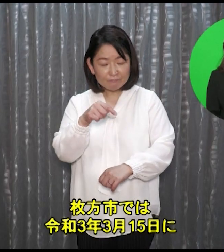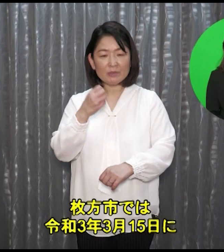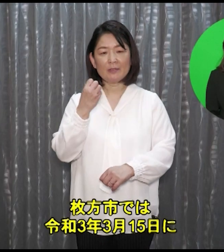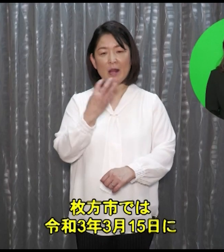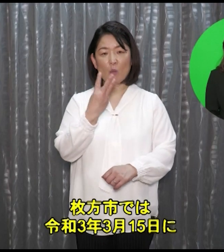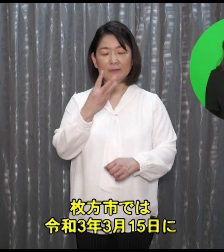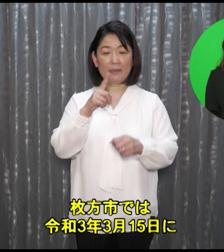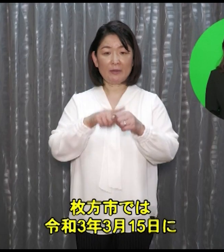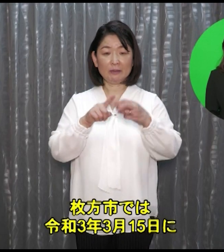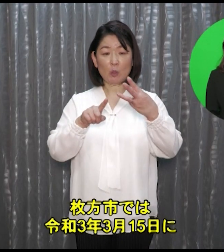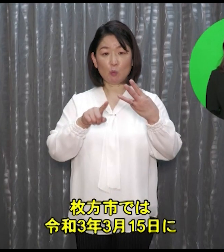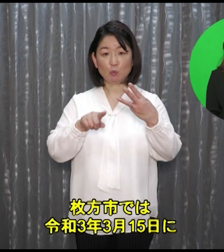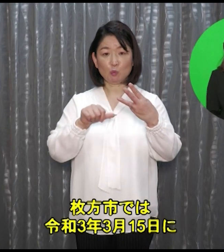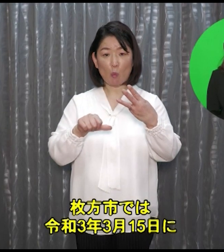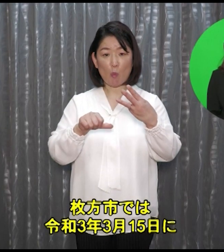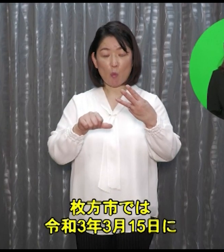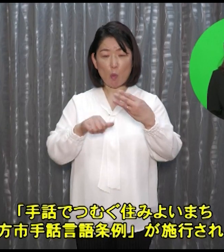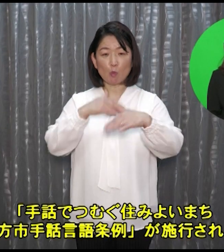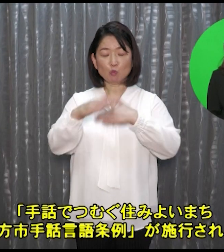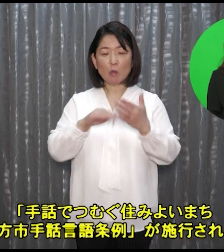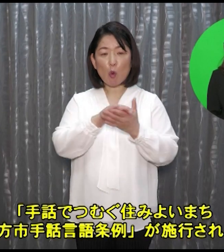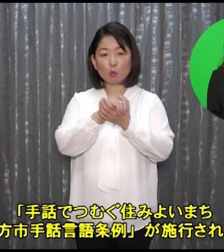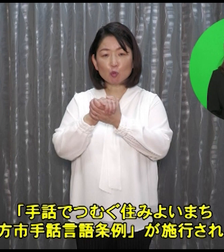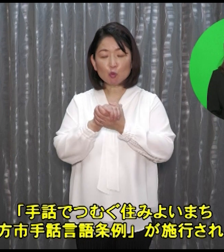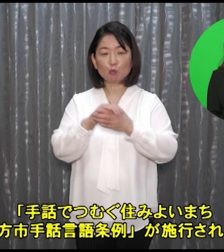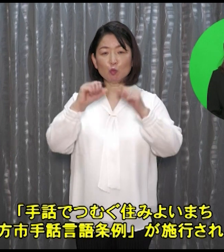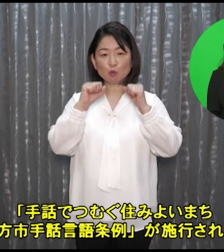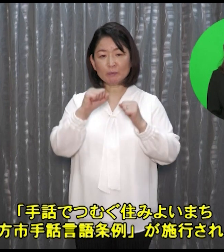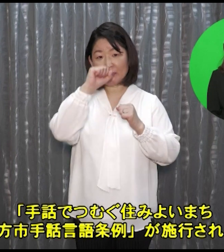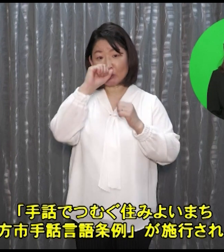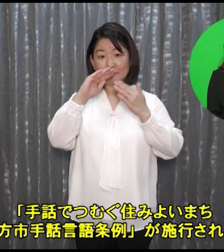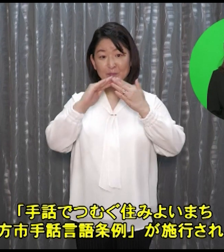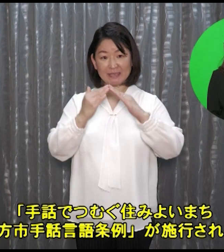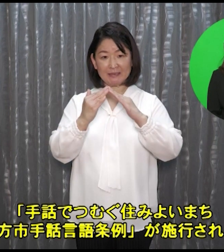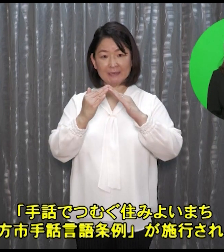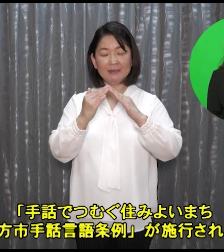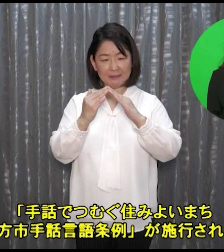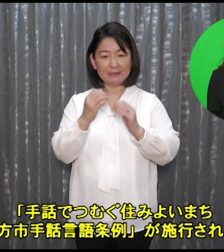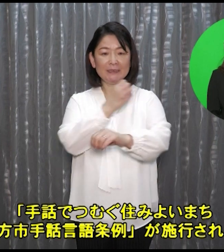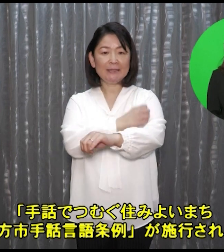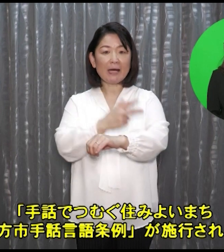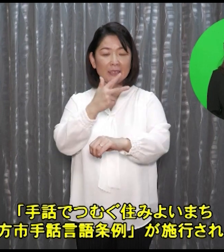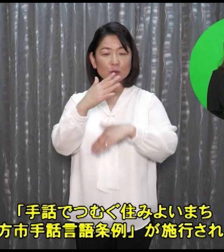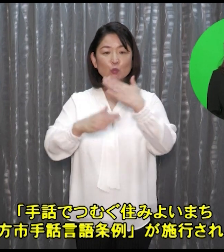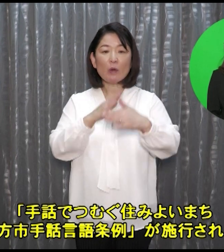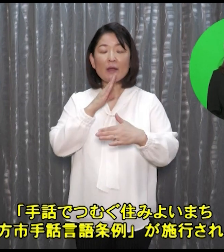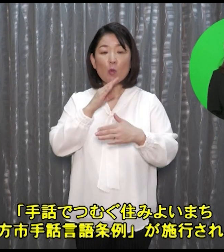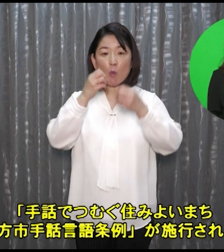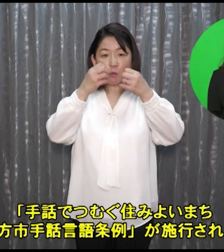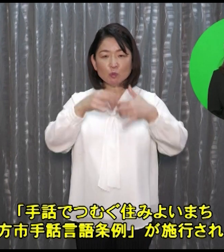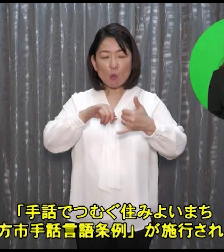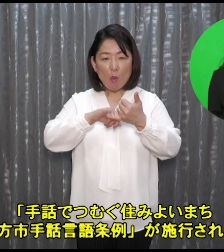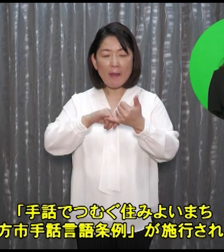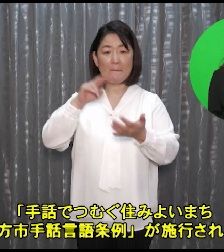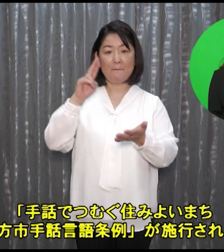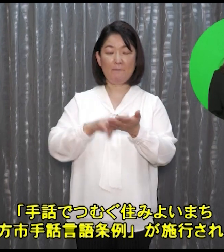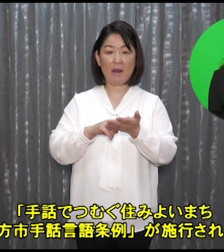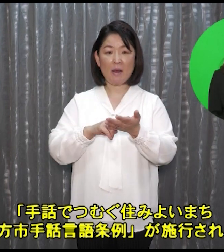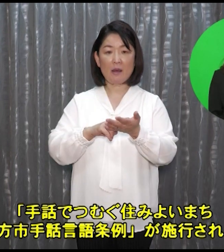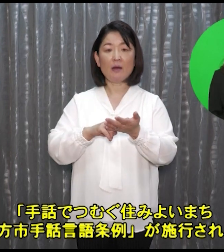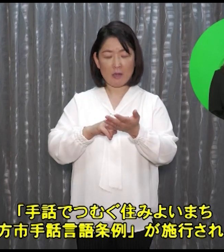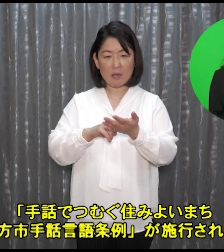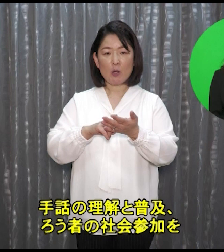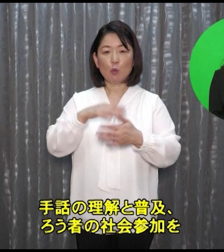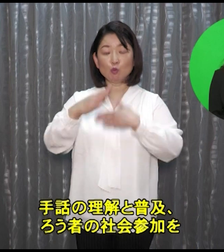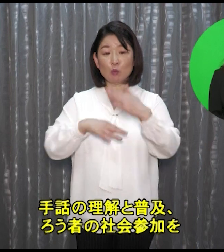ひらかた市では令和3年3月15日に手話で紡ぐ住みよい街ひらかた市手話言語条例が施行